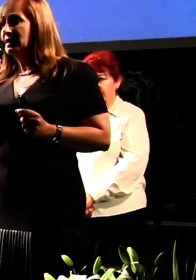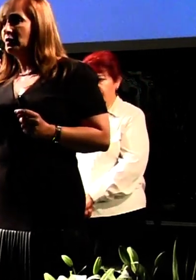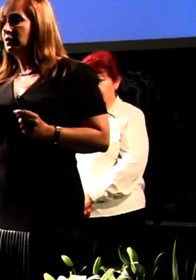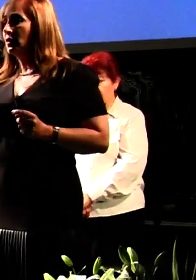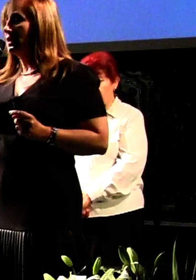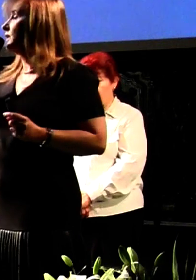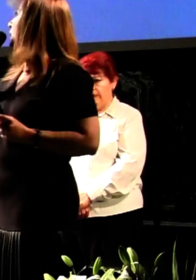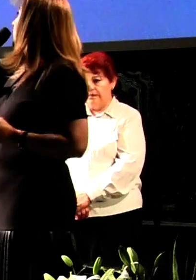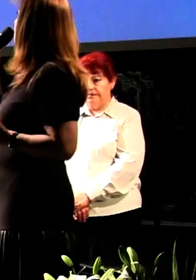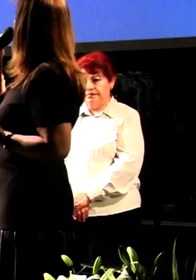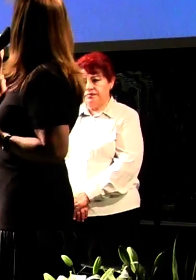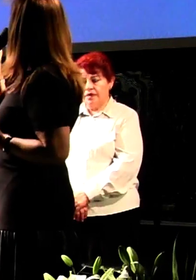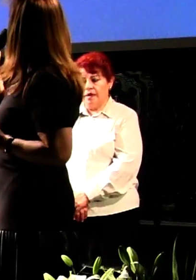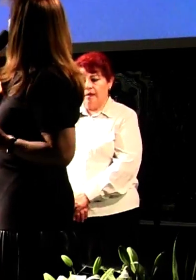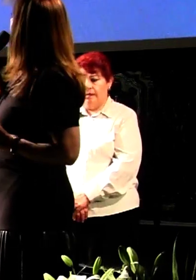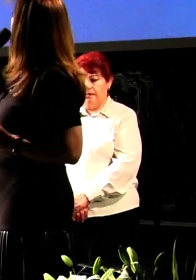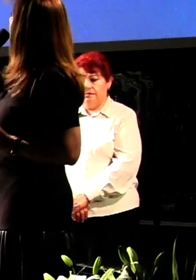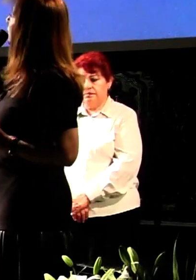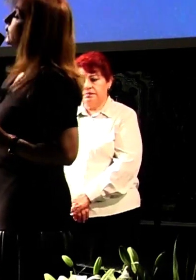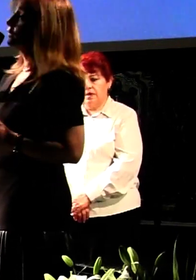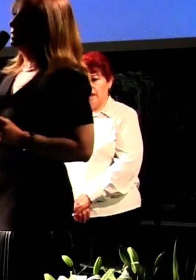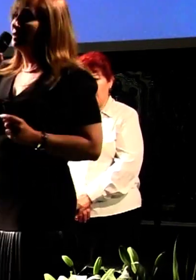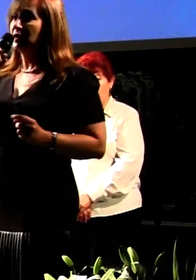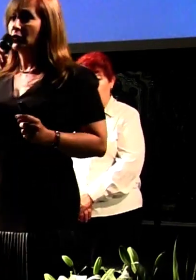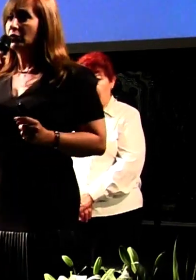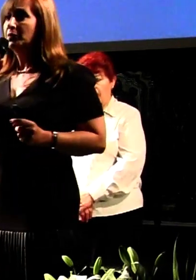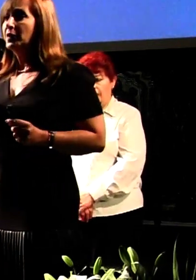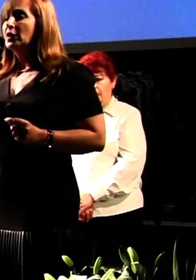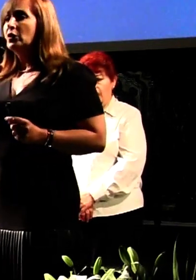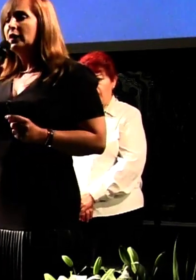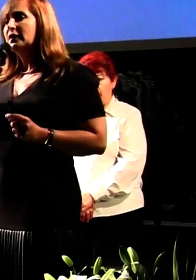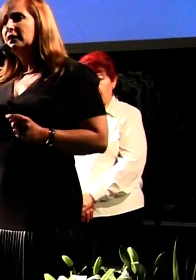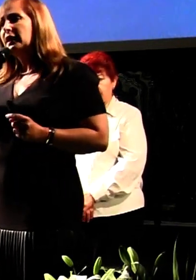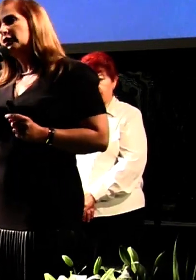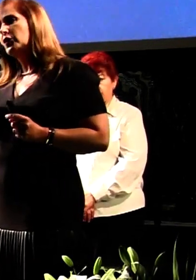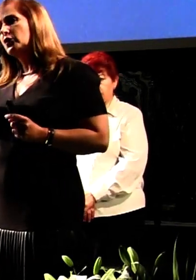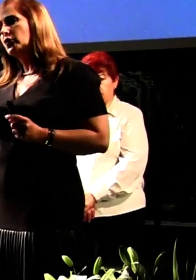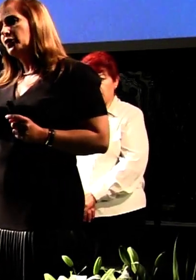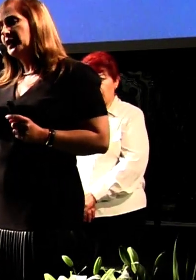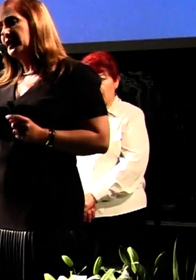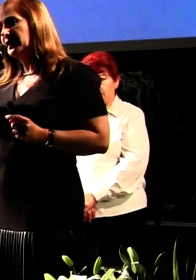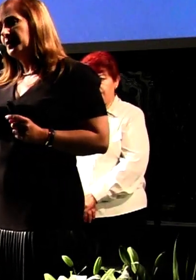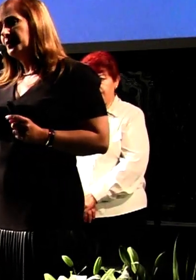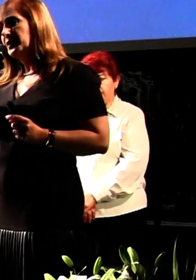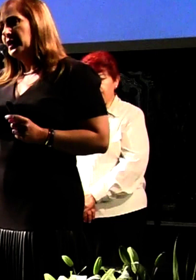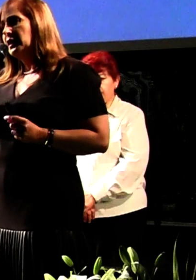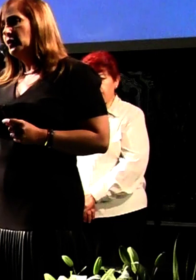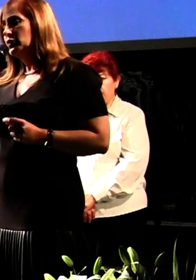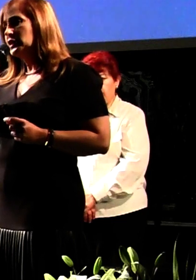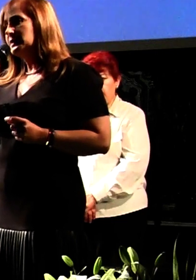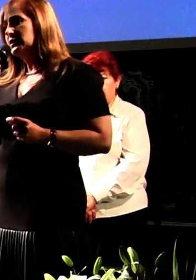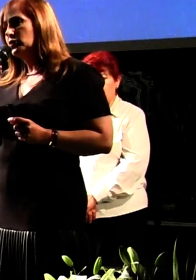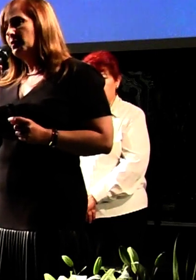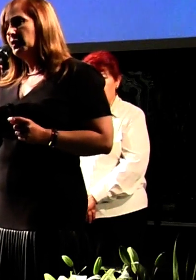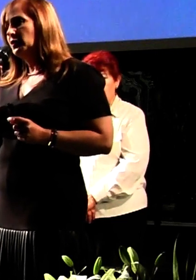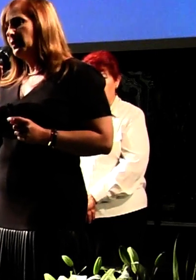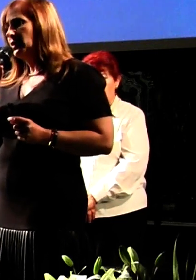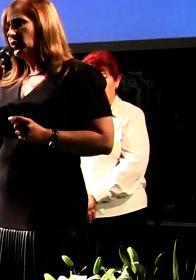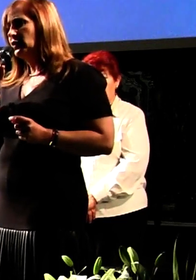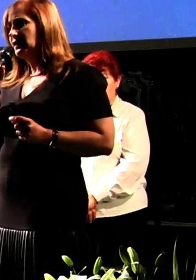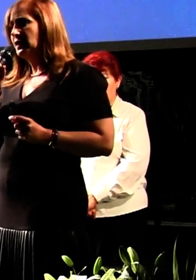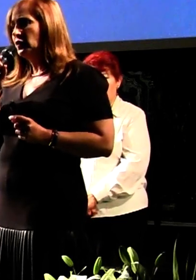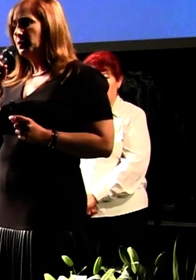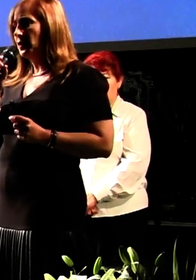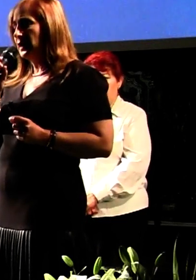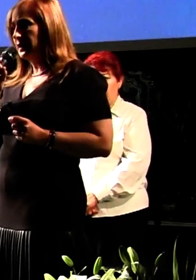víctima, que es la que lo recibe, y los testigos. Yo les decía que todos sufren aquí, y muchas veces uno pregunta, bueno,